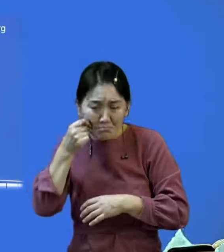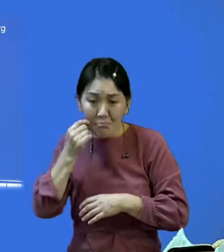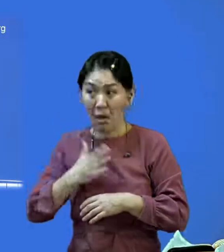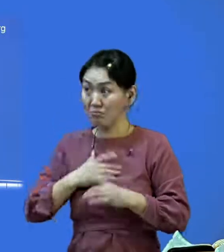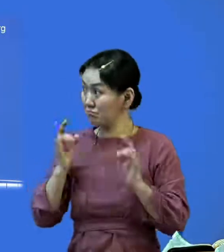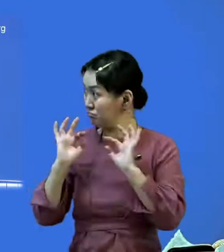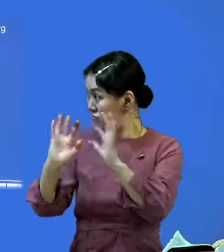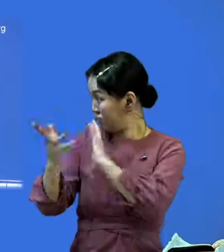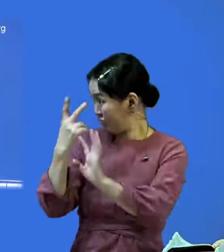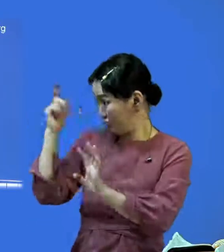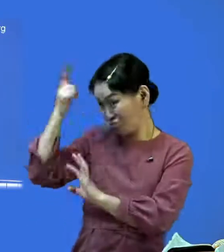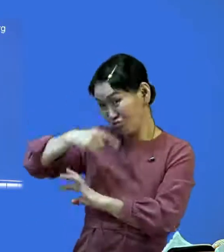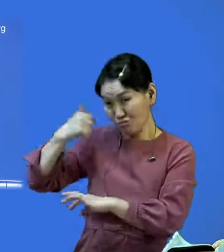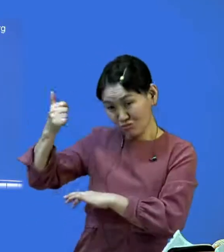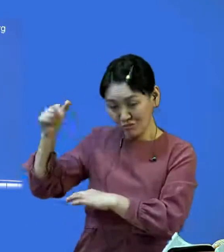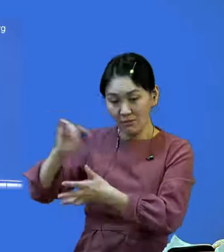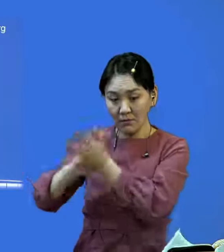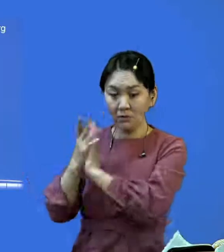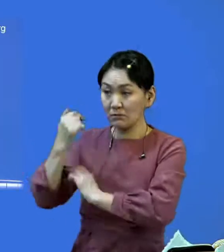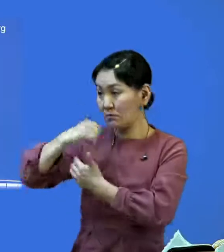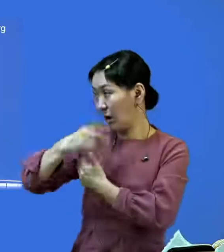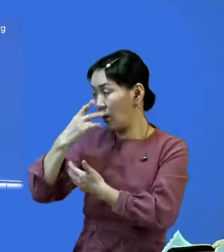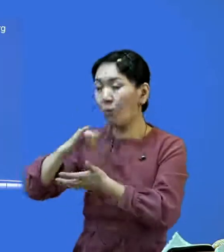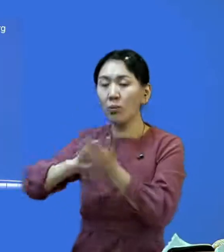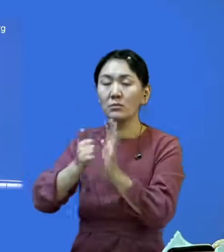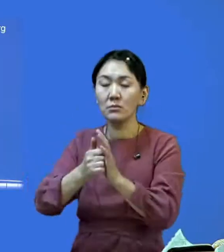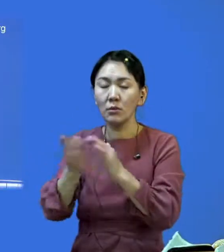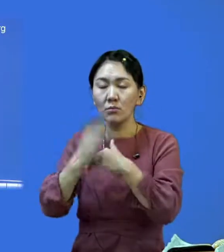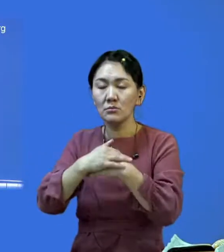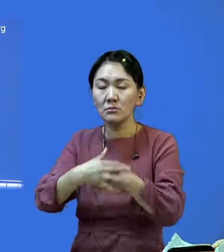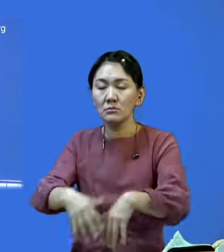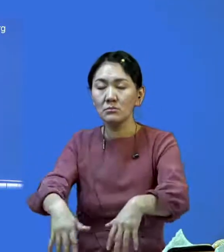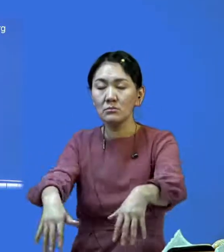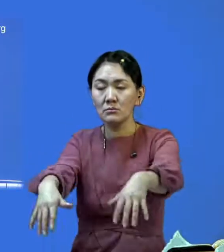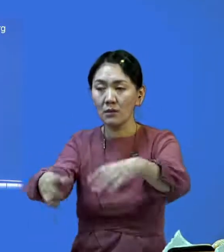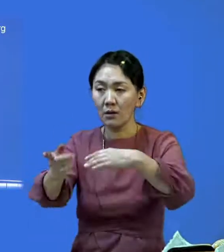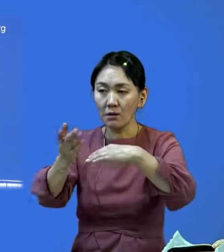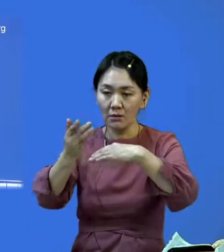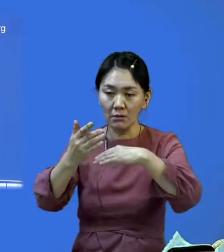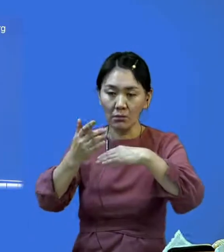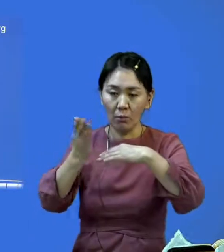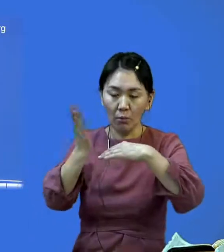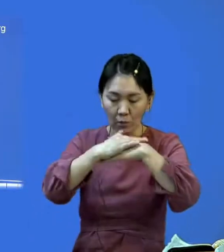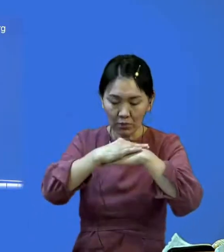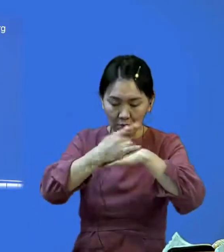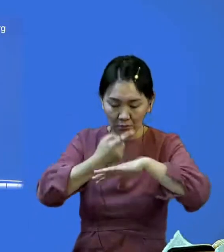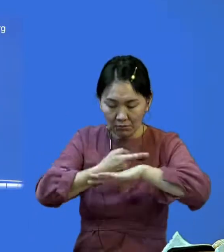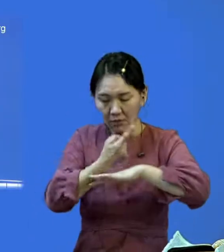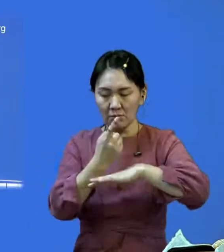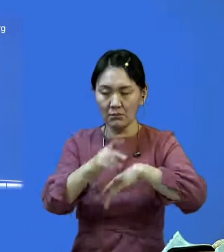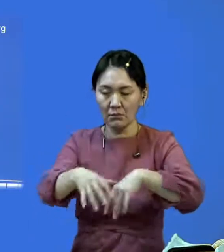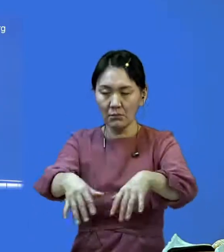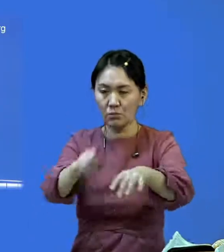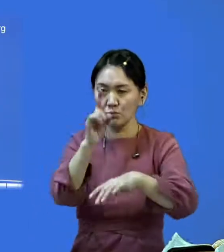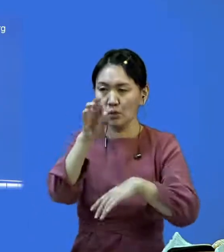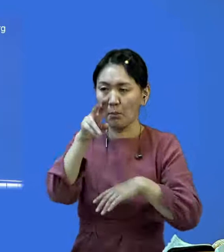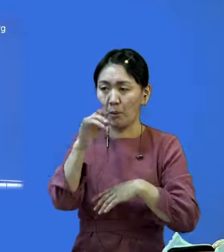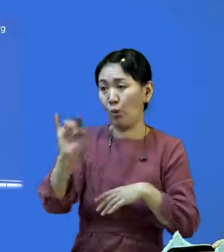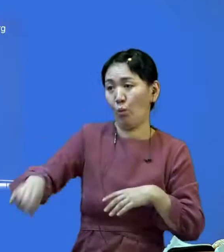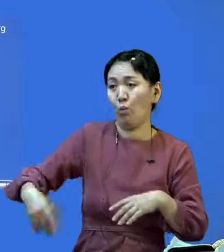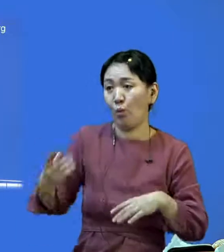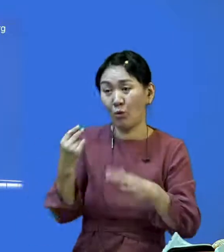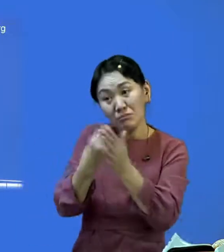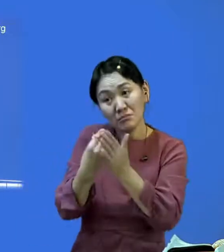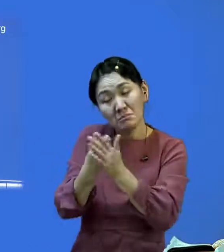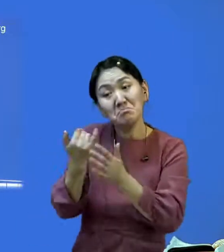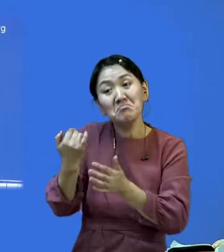яваад байгаа боловч үхсэн зогцос алхаж явж байгаатай адилхан. Дэрийг одоо зомби гэдэг байгаа шүү дээ тийм ээ. Бурхныг харахад ямар